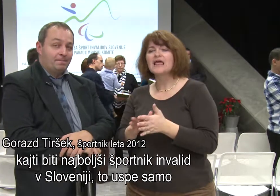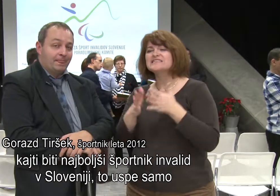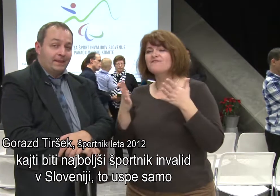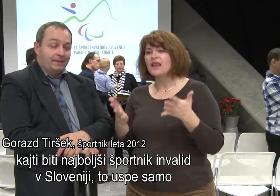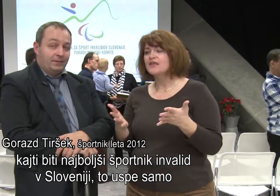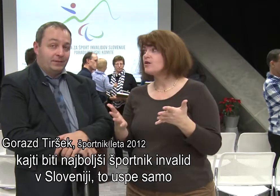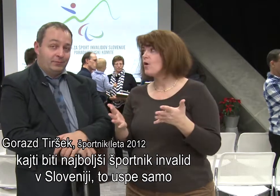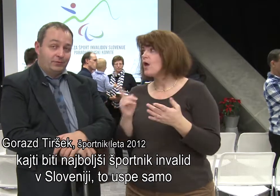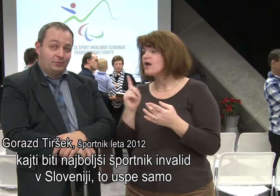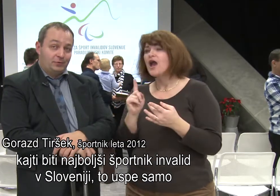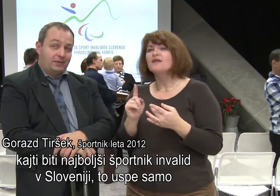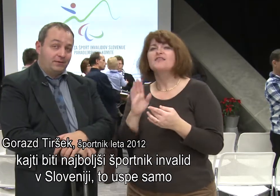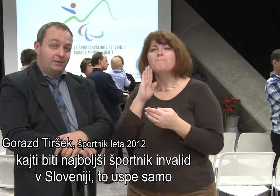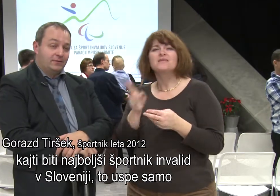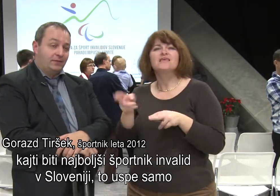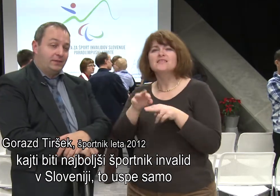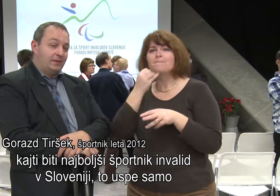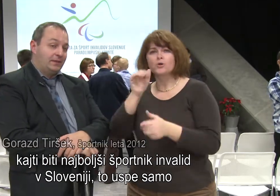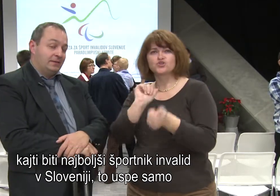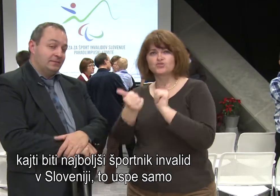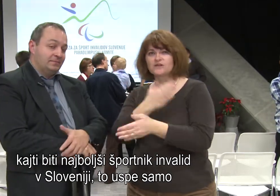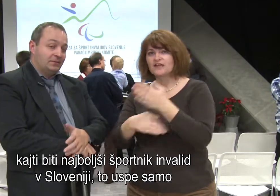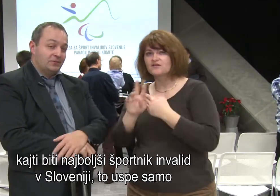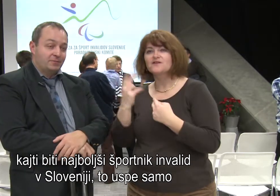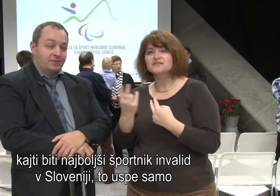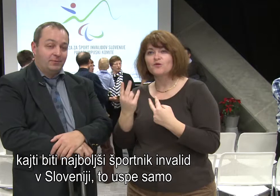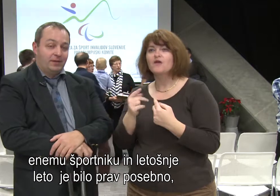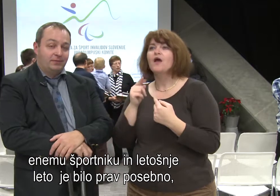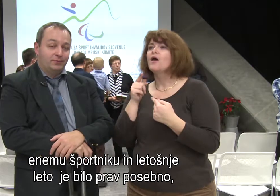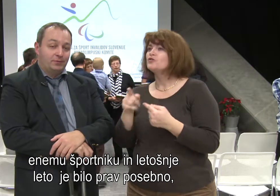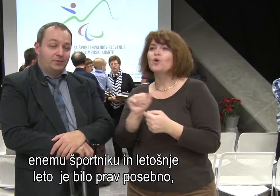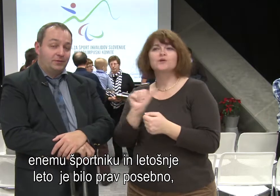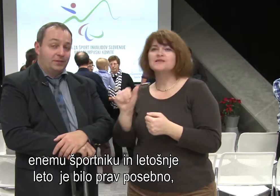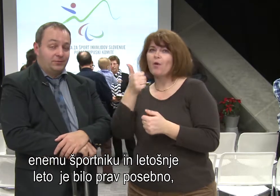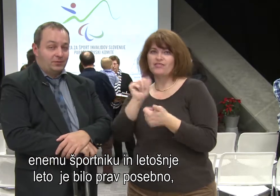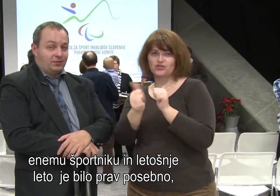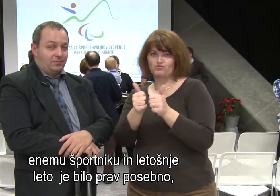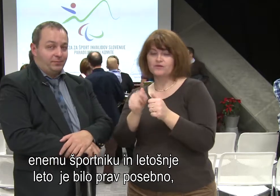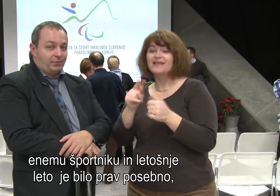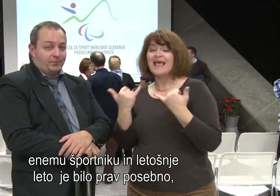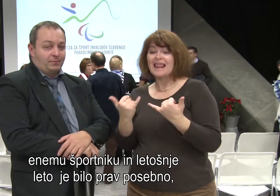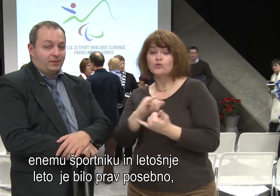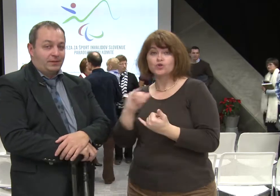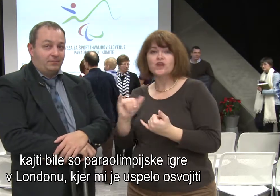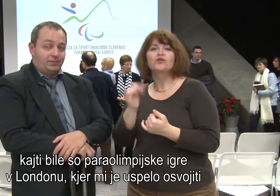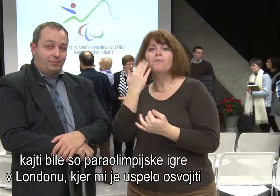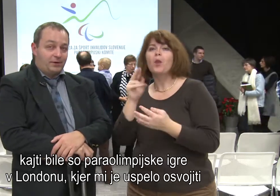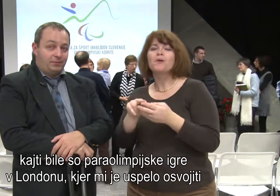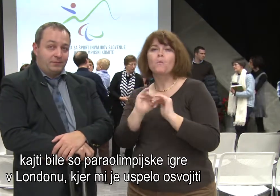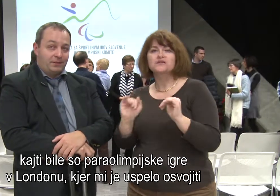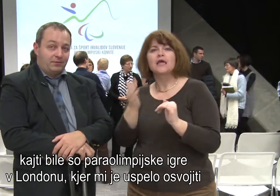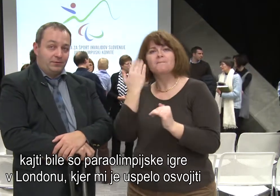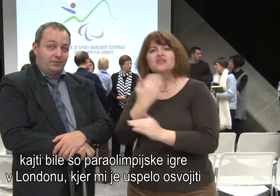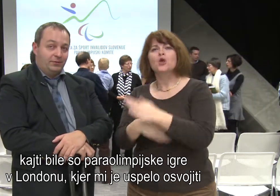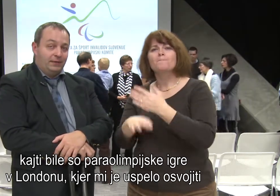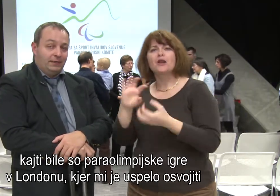kajti biti najboljši športnik invalid v Sloveniji, to uspe samo enemu športniku in letošnje leto je bilo prav posebno, kajti bile so